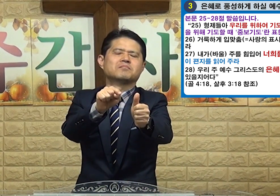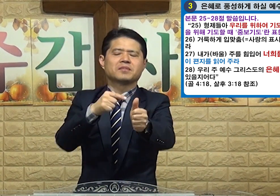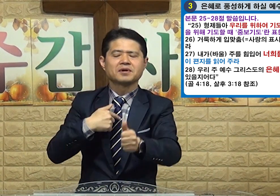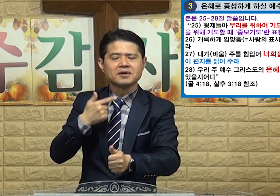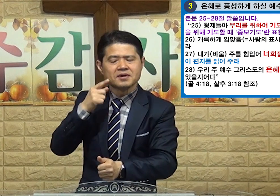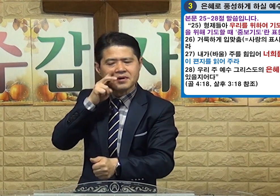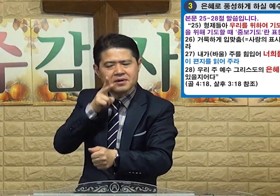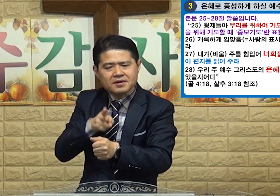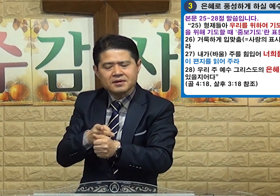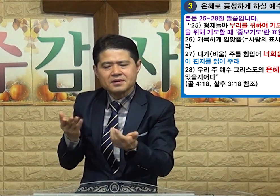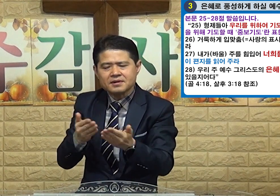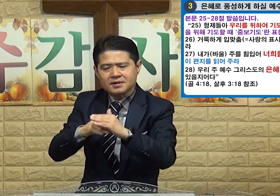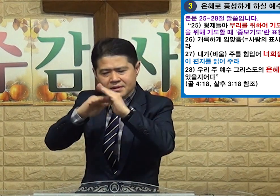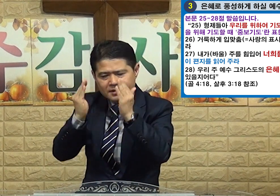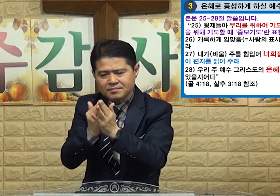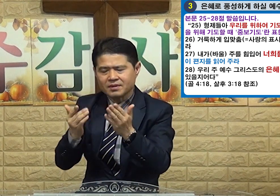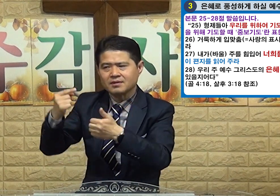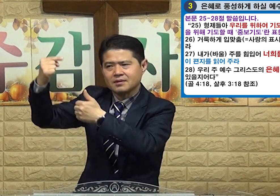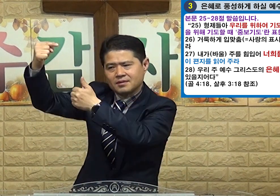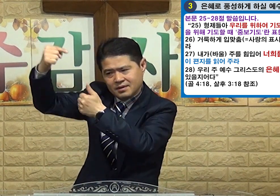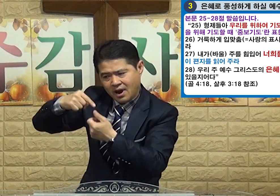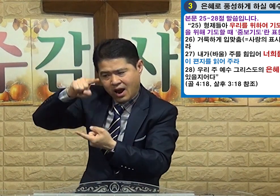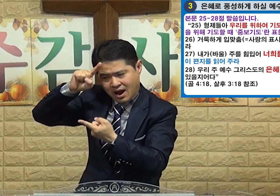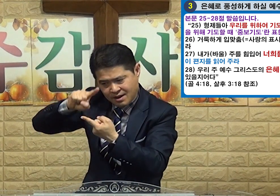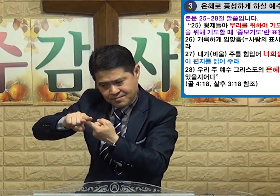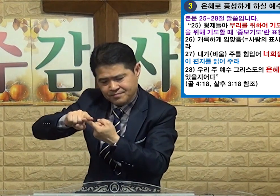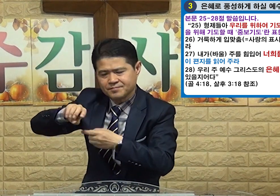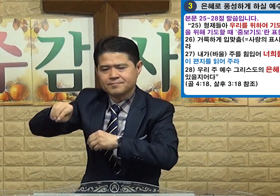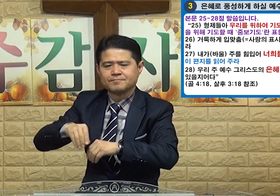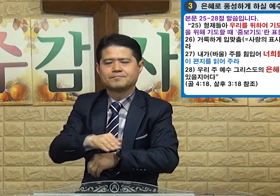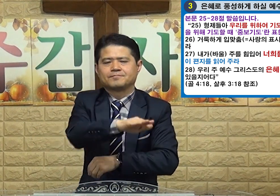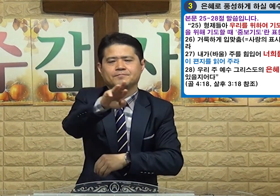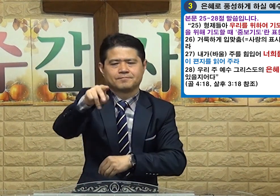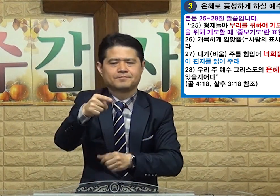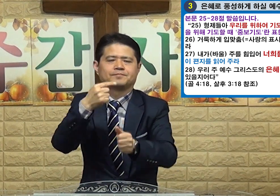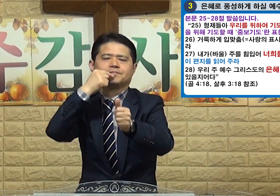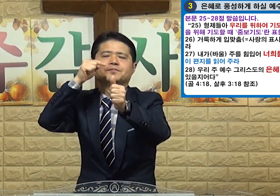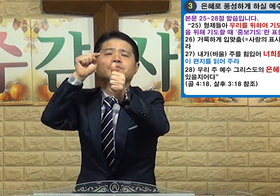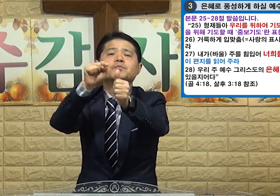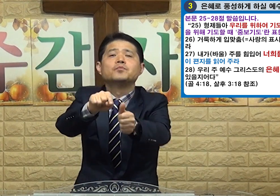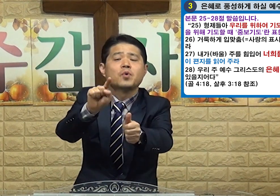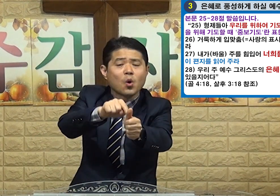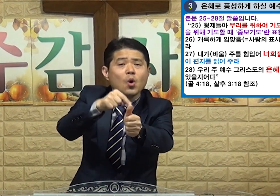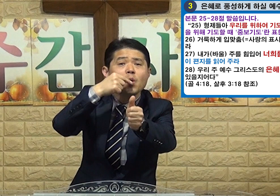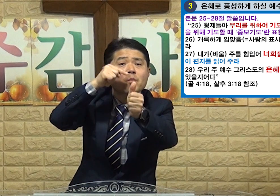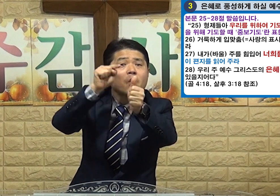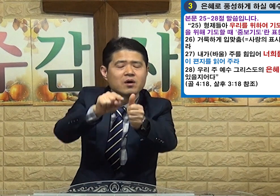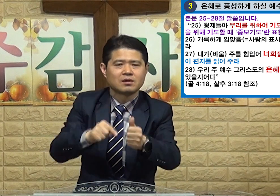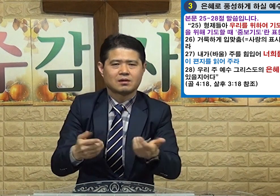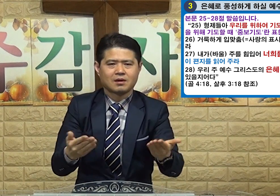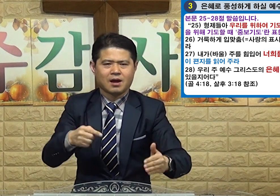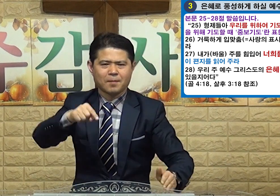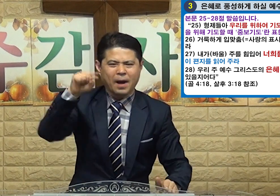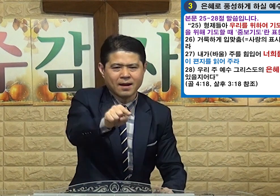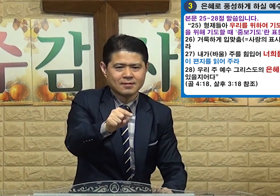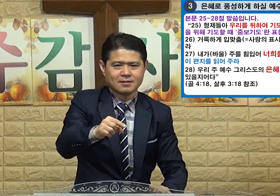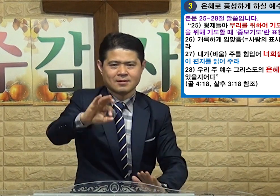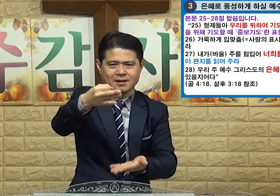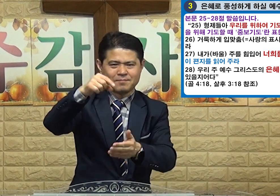명하노니 사도 바울이 모든 일을 주님이 하라고 명하셨는데 그 사도 바울이 또 우리에게 명한